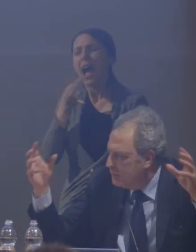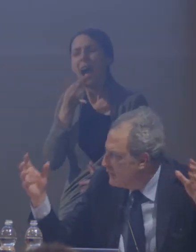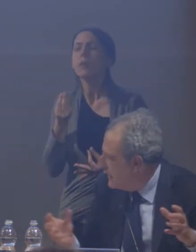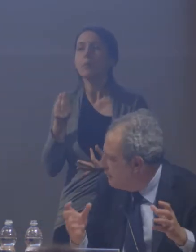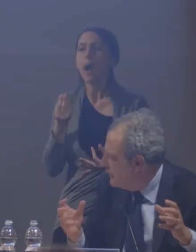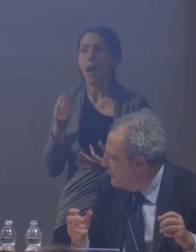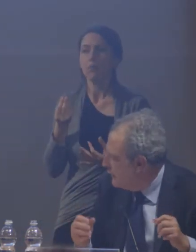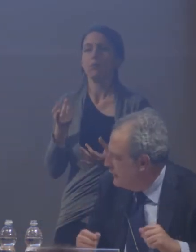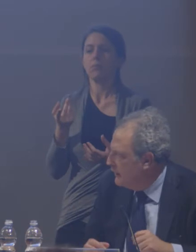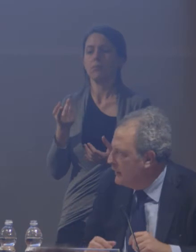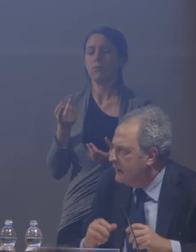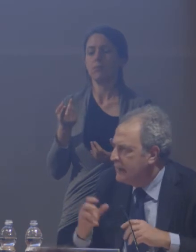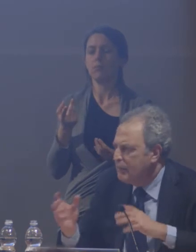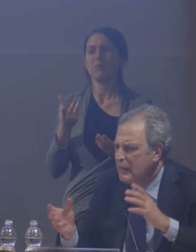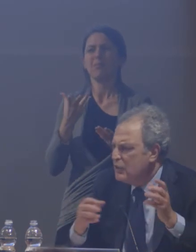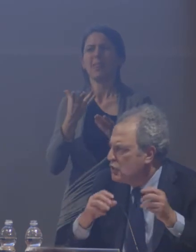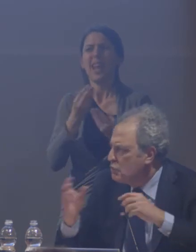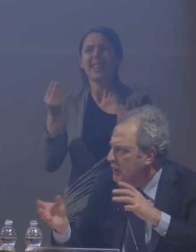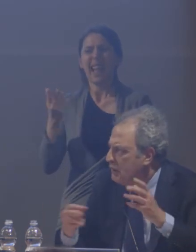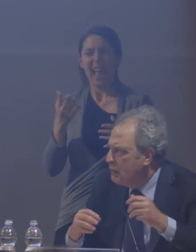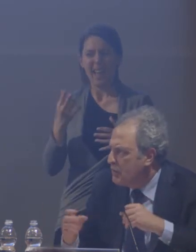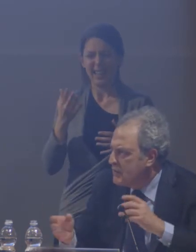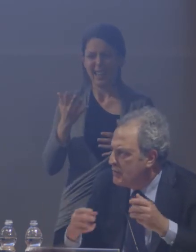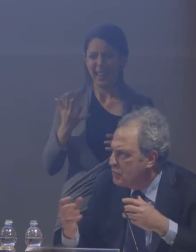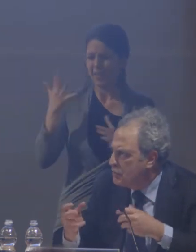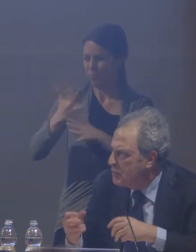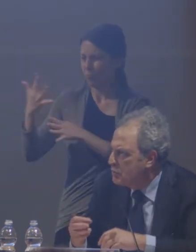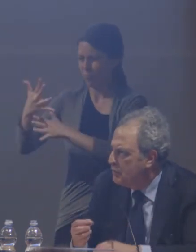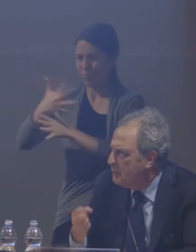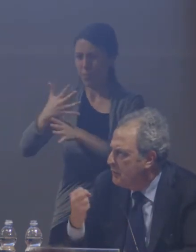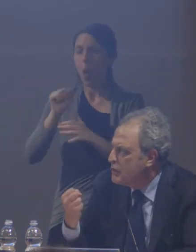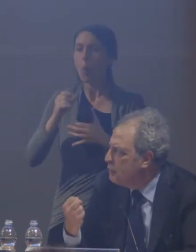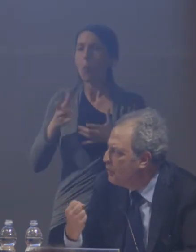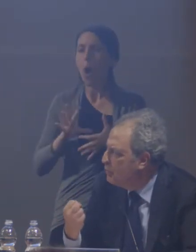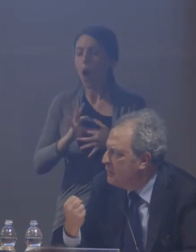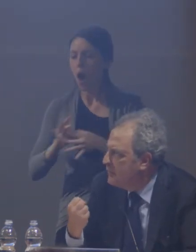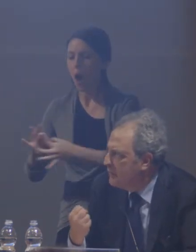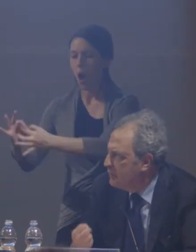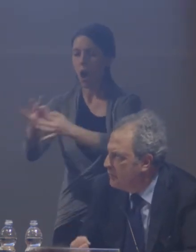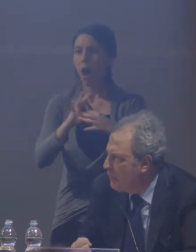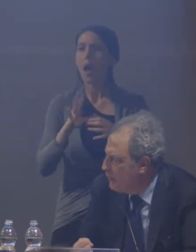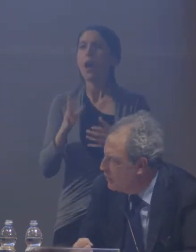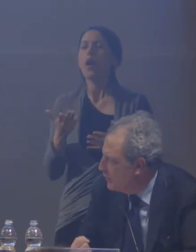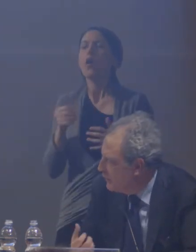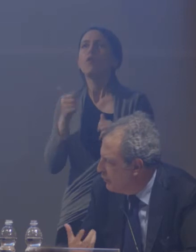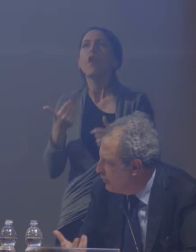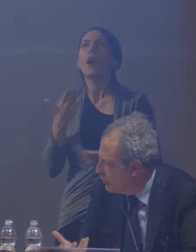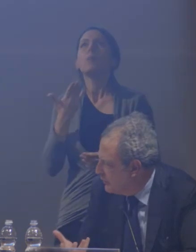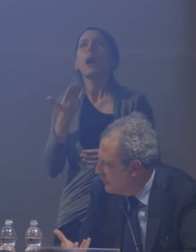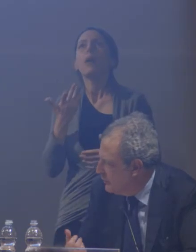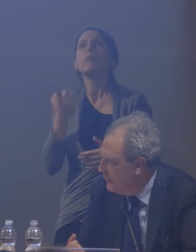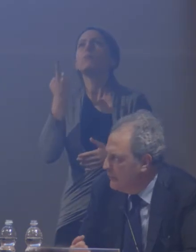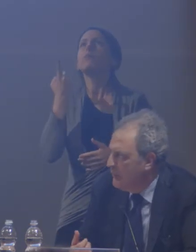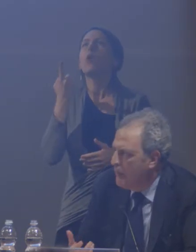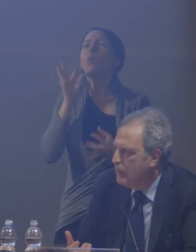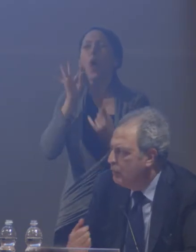un insieme di interventi, ciascuno dei quali può essere discusso o discutibile, ma ci vuole un obiettivo